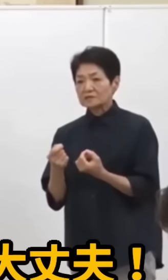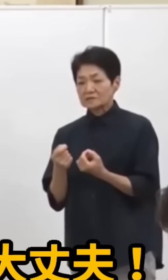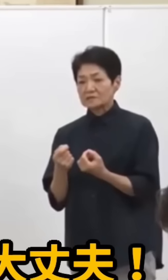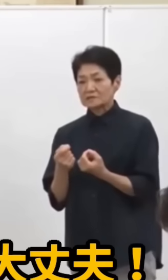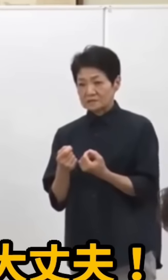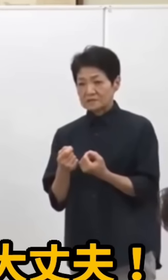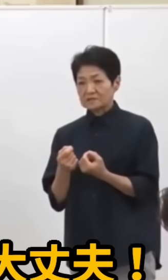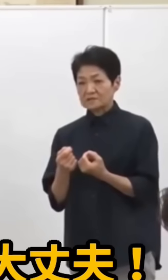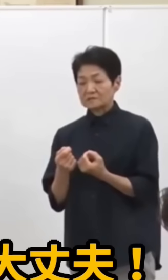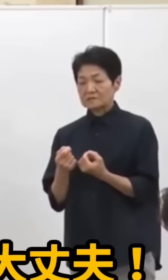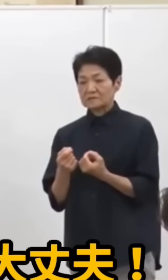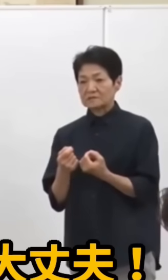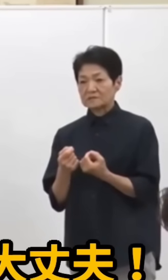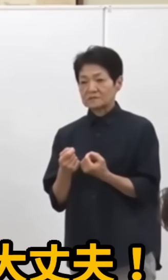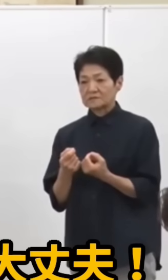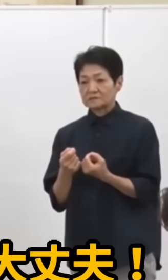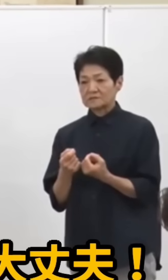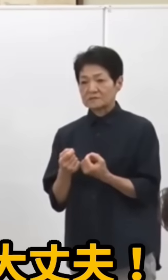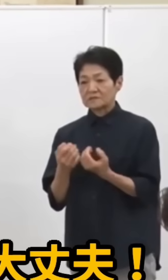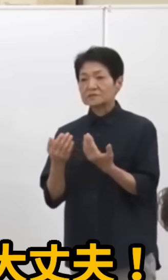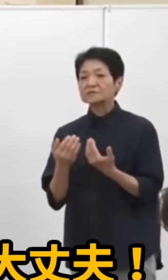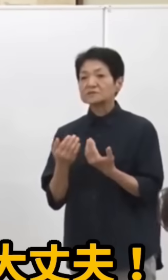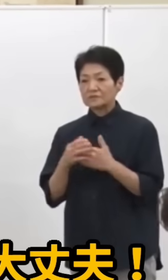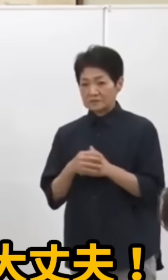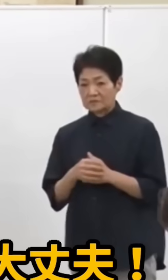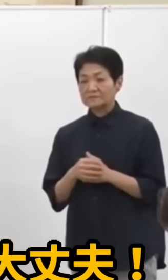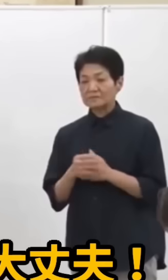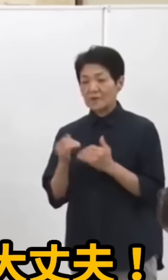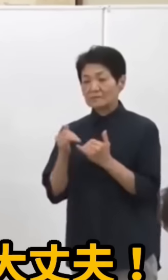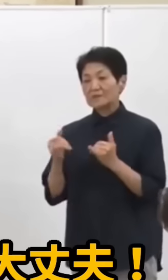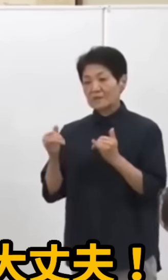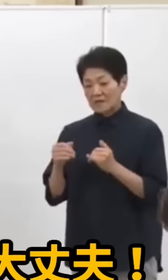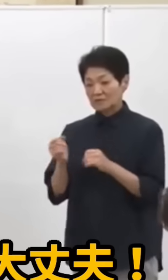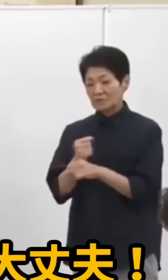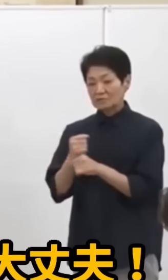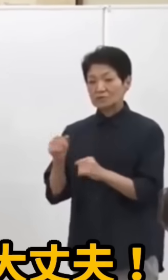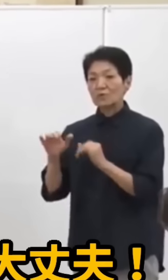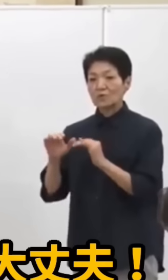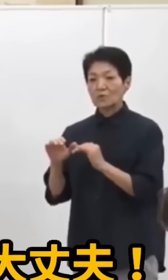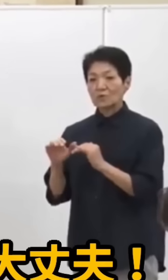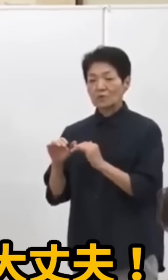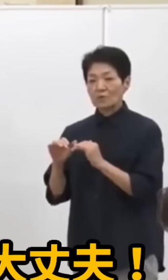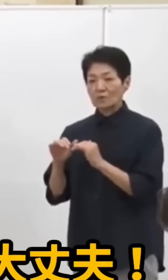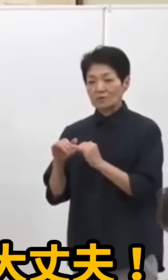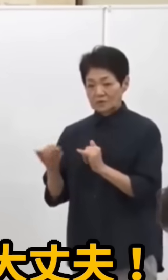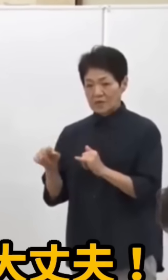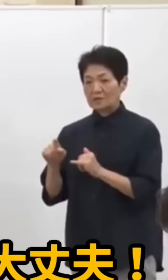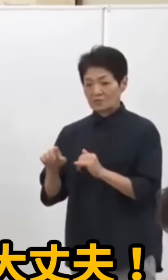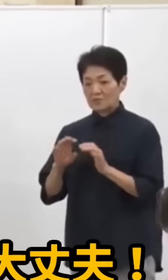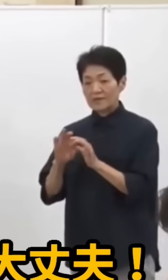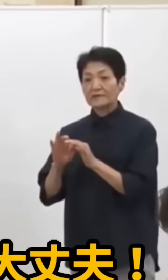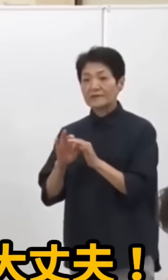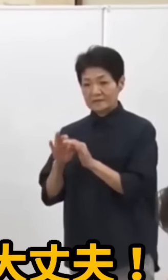、民間事業者としっかり連携して、事業が成功するように進めていきたいと思います。